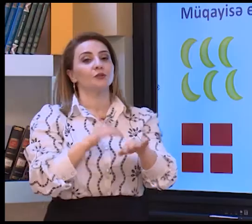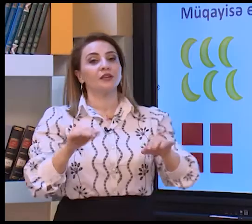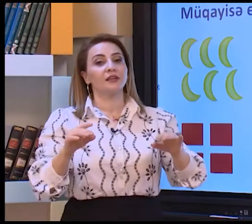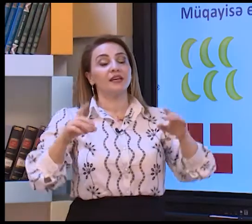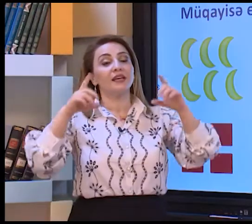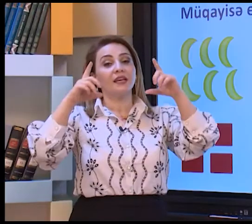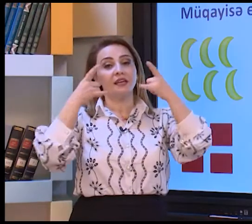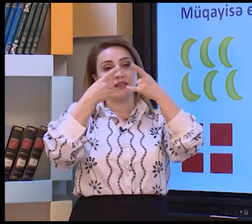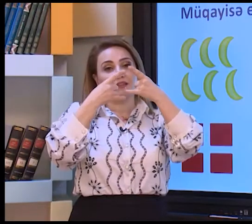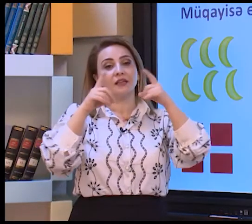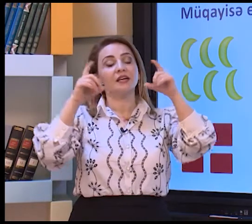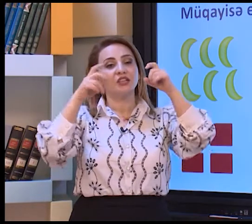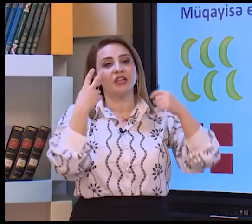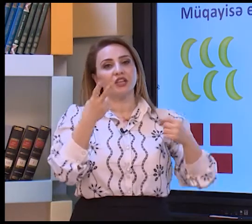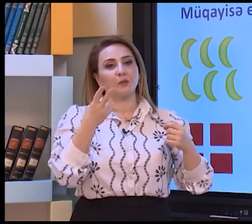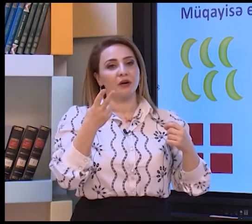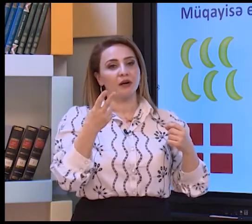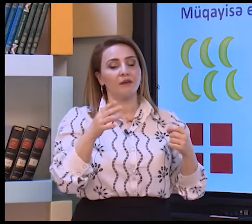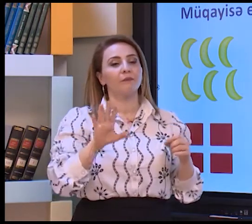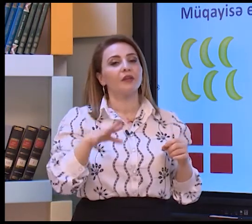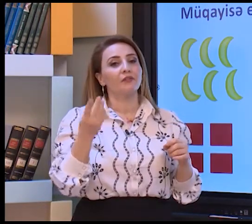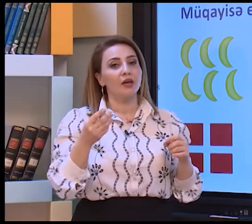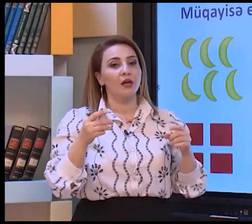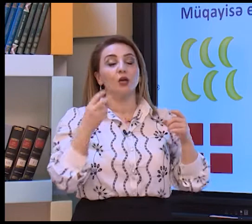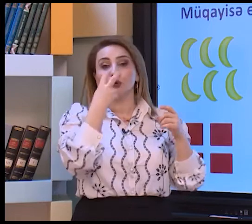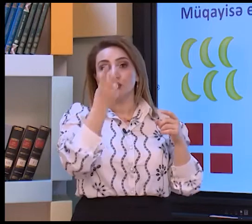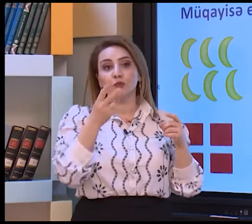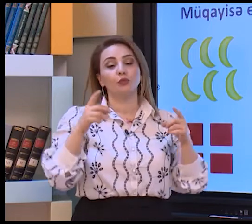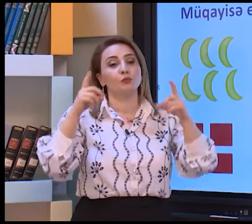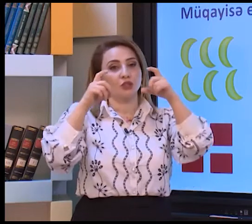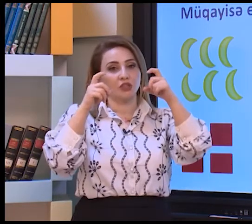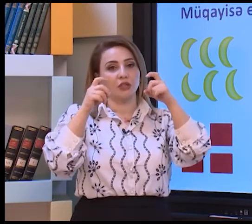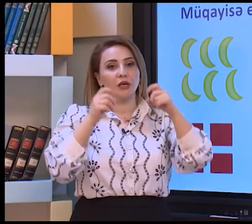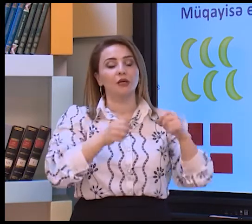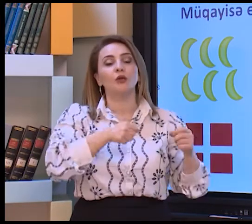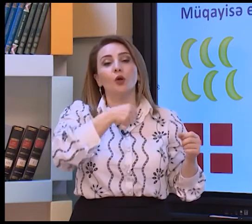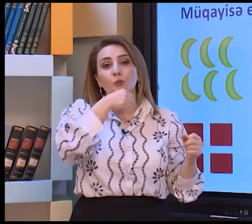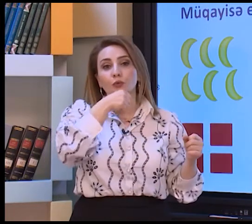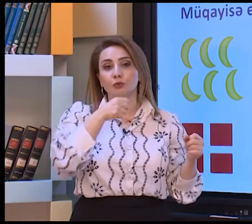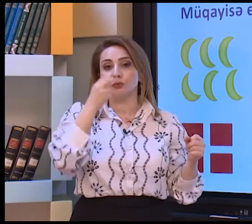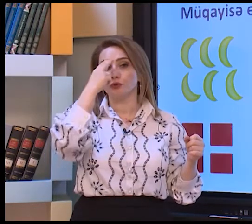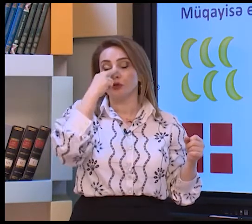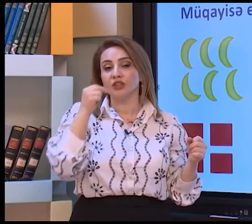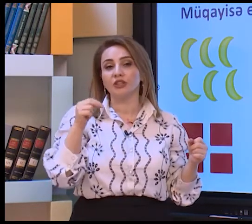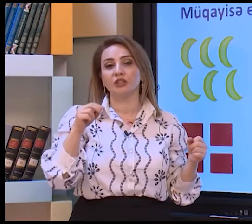Uşaqlar, ekranda şəkilə baxaq və gördüyümüz şəkillərin böyükdür,